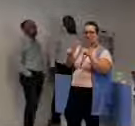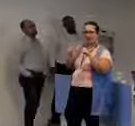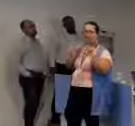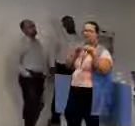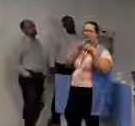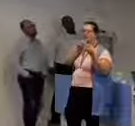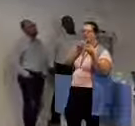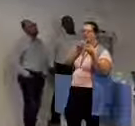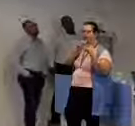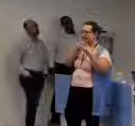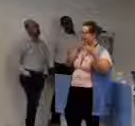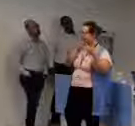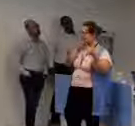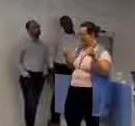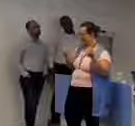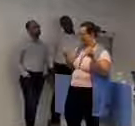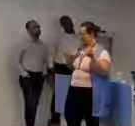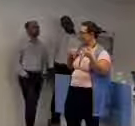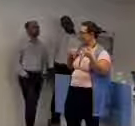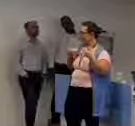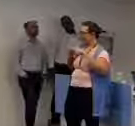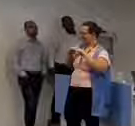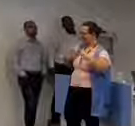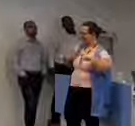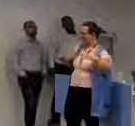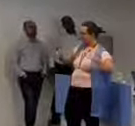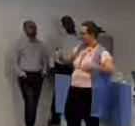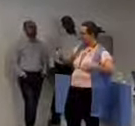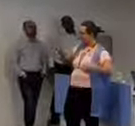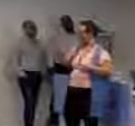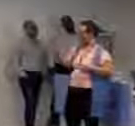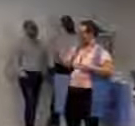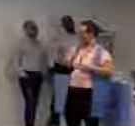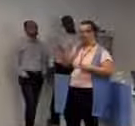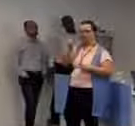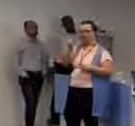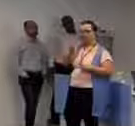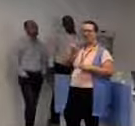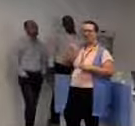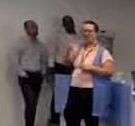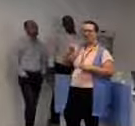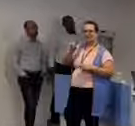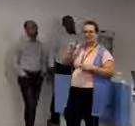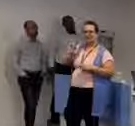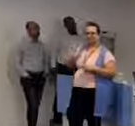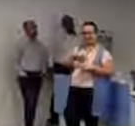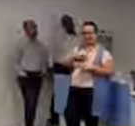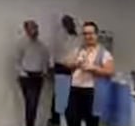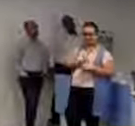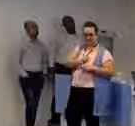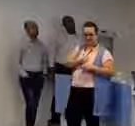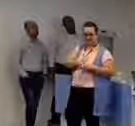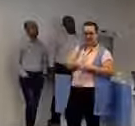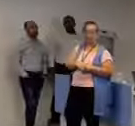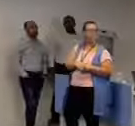conceito. Máquinas de múltiplos eixos. Imagina aquele estampo que a gente viu anteriormente